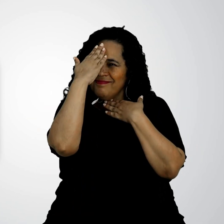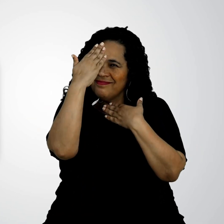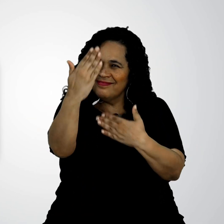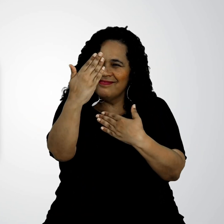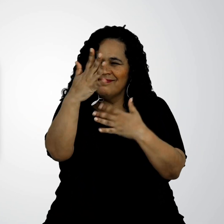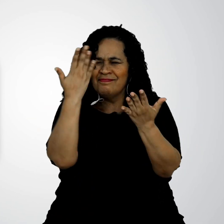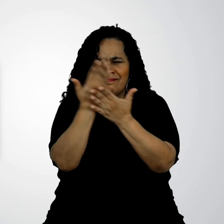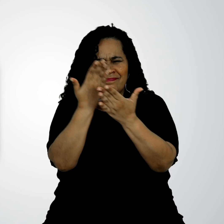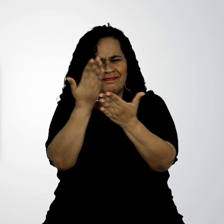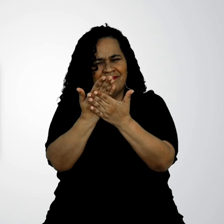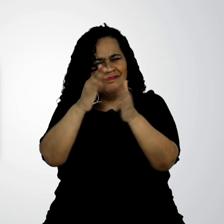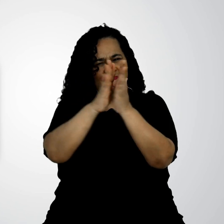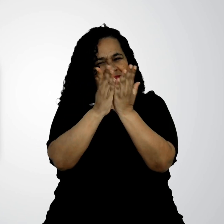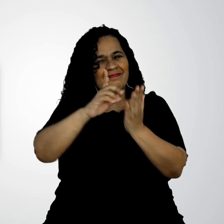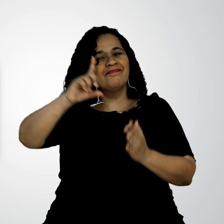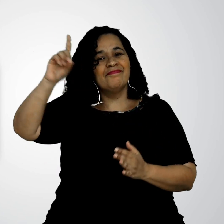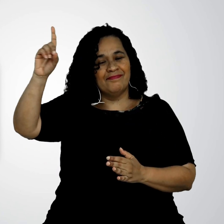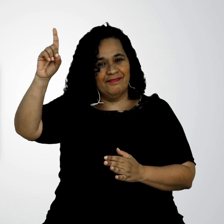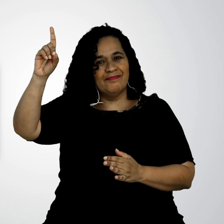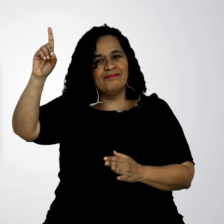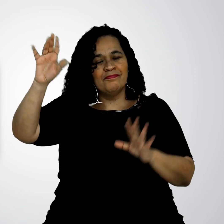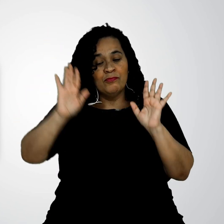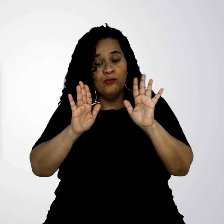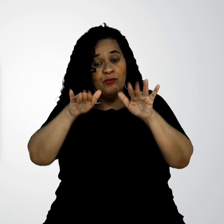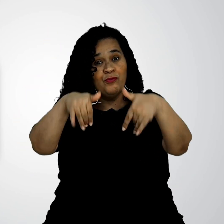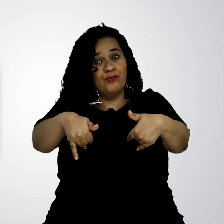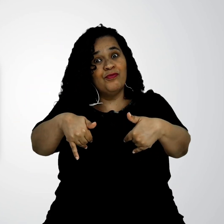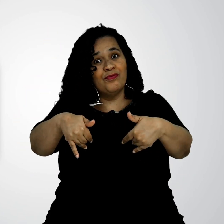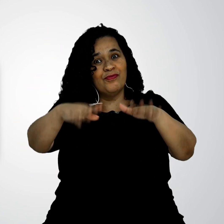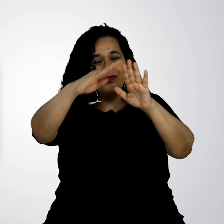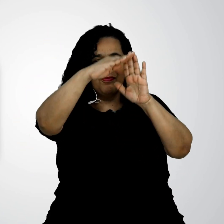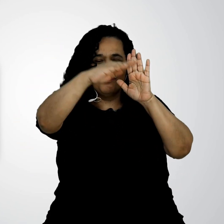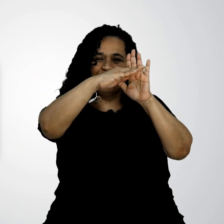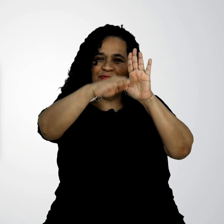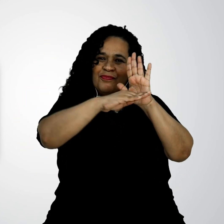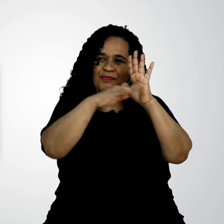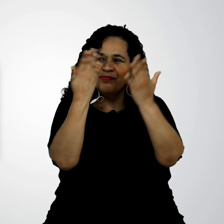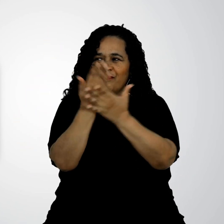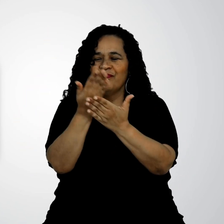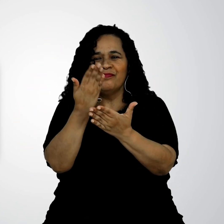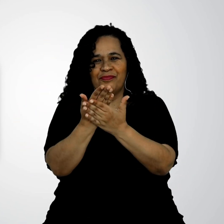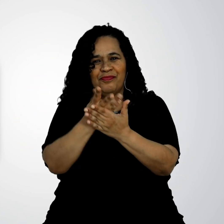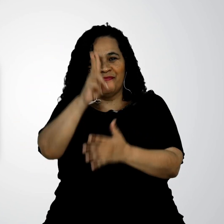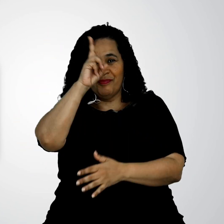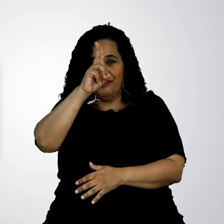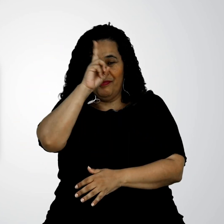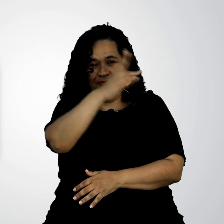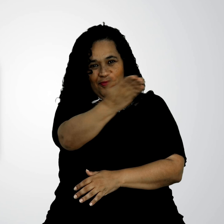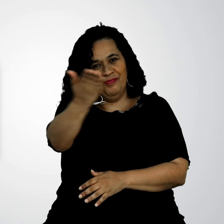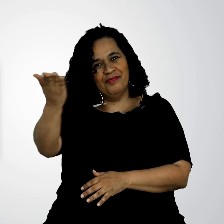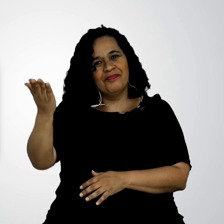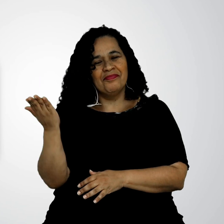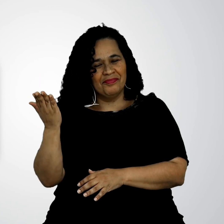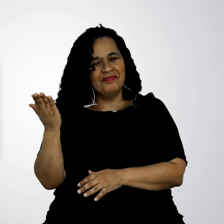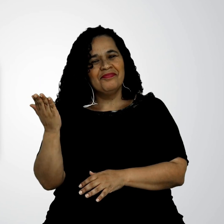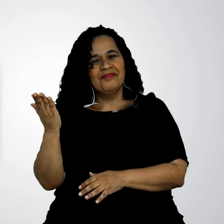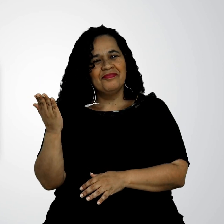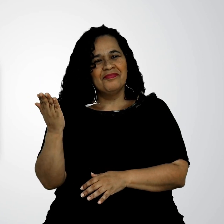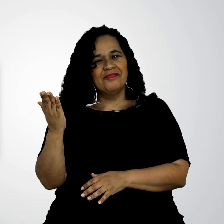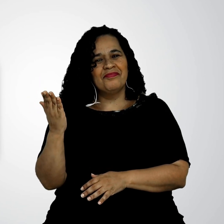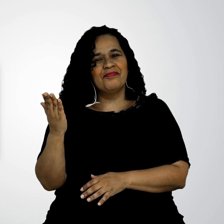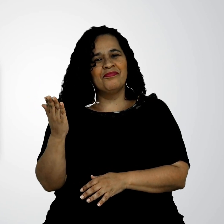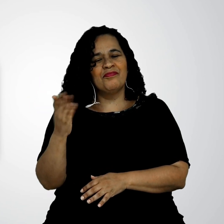querida estudante da Palavra de Deus, chegamos ao fim de mais esse estudo. Eu quero lembrar você de que você